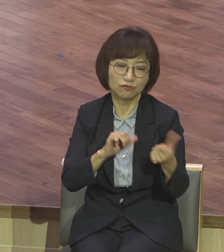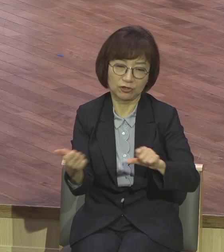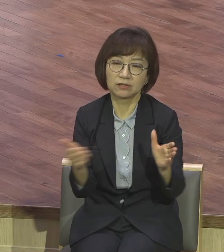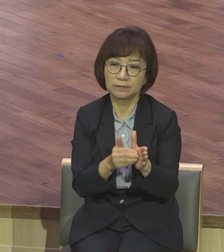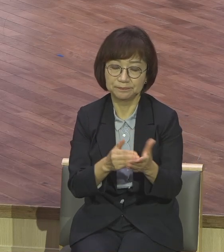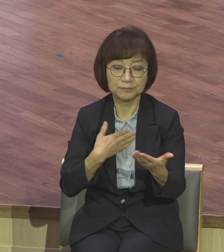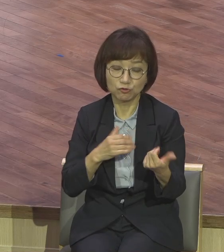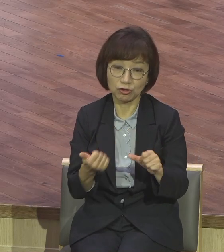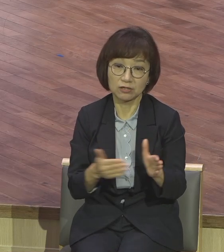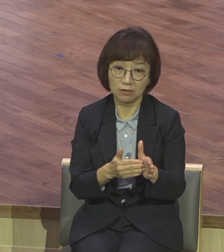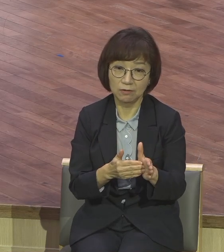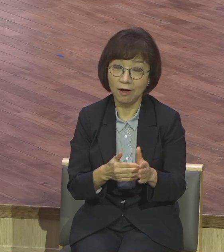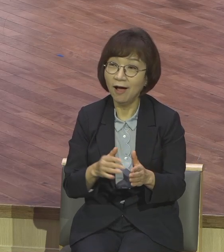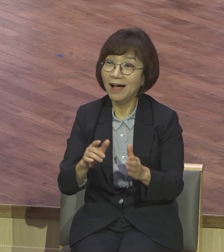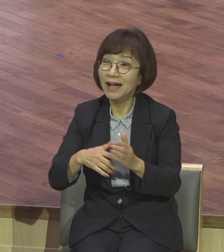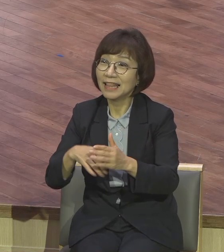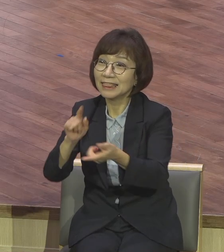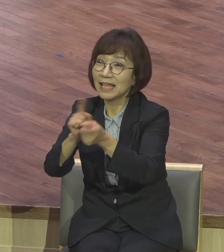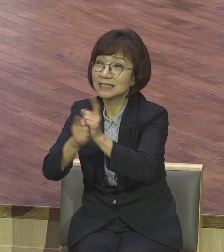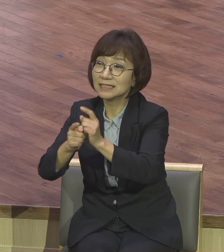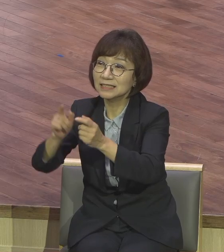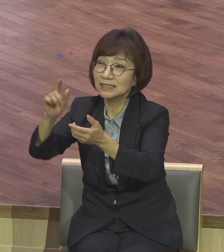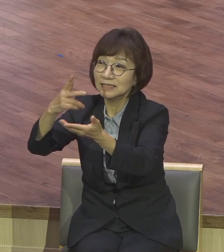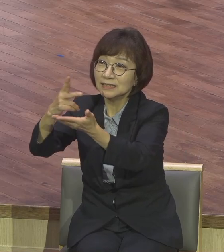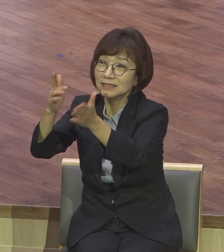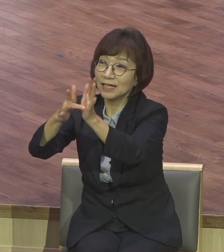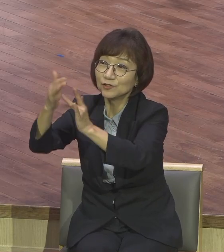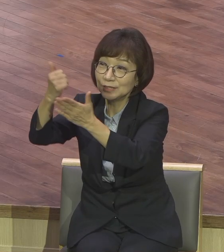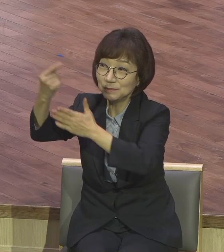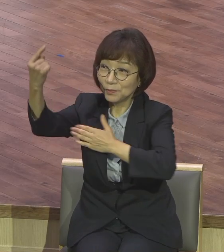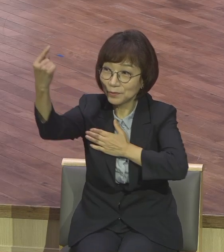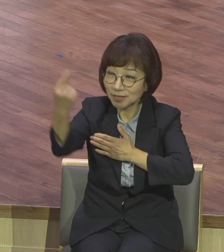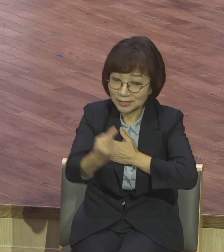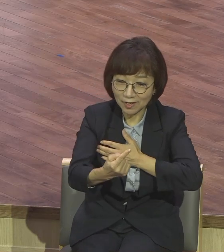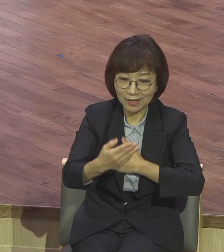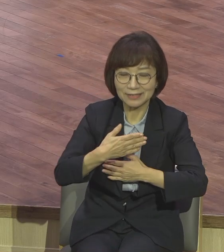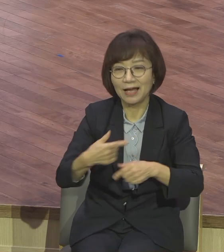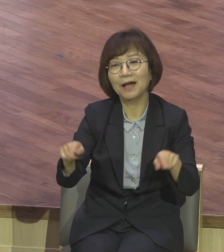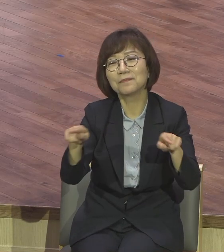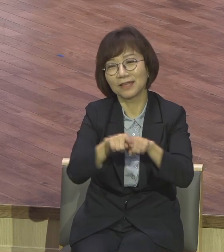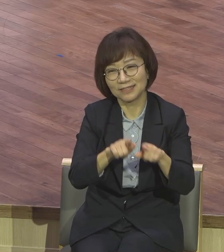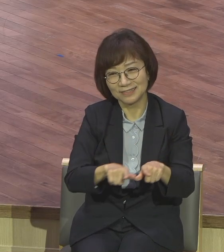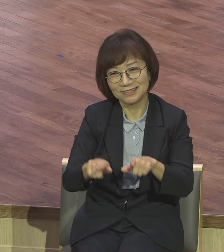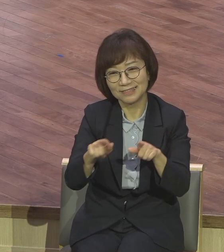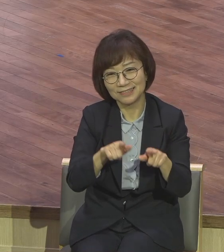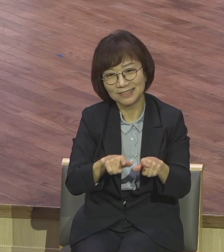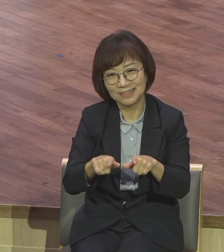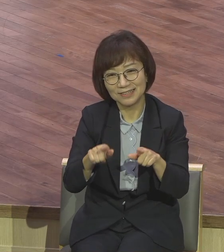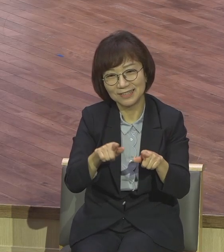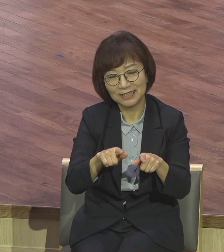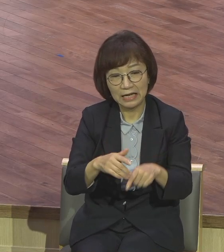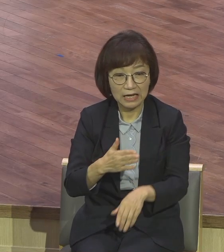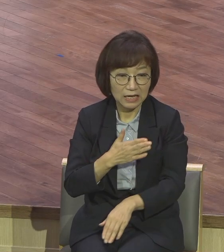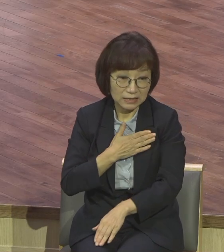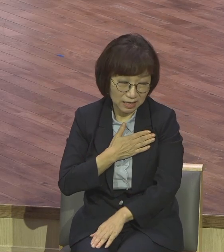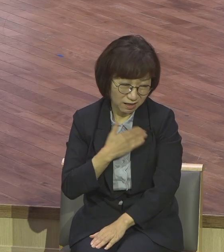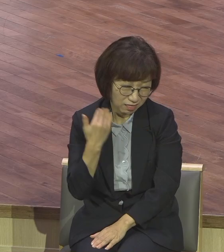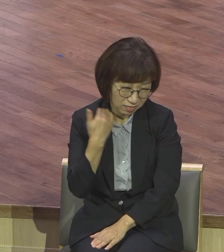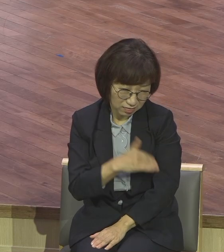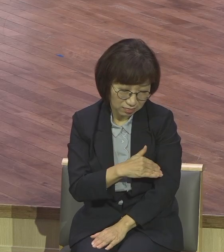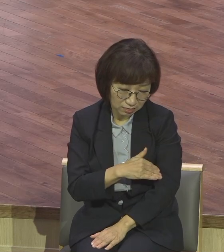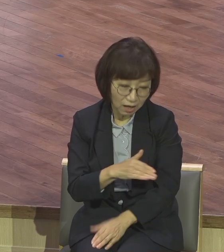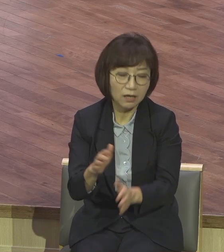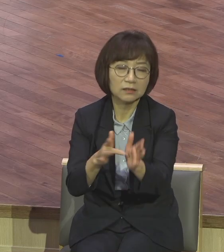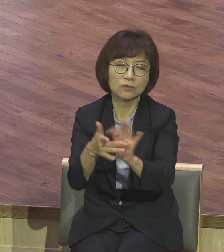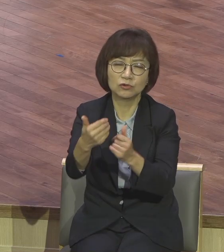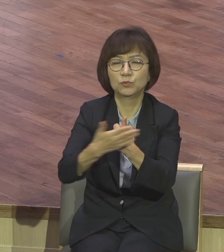죽으면 나를 살리신 주님께서 부활의 주로서 내 인생 속에 함께 하십니다. 내가 할 수 없는 일을